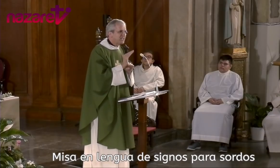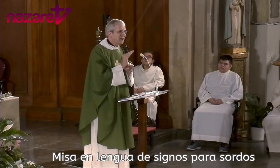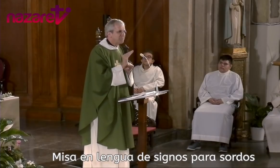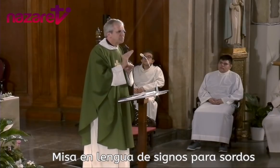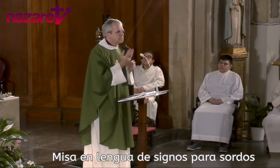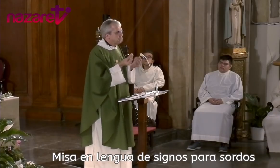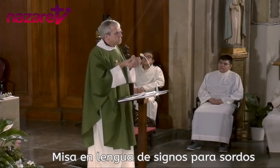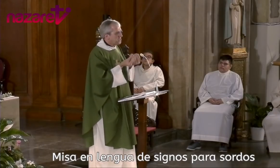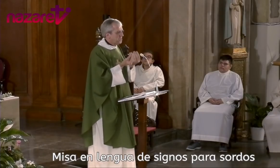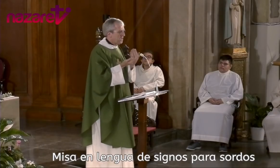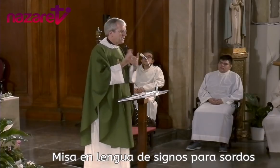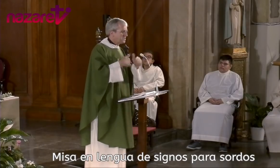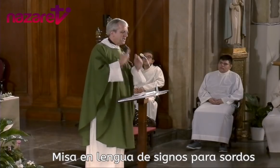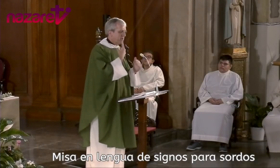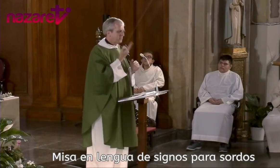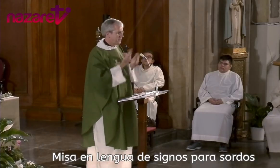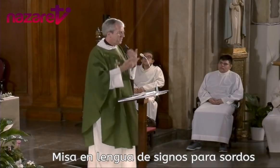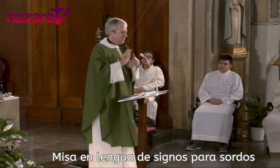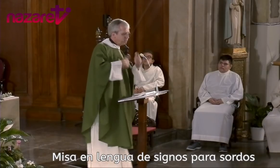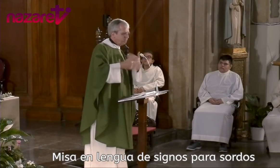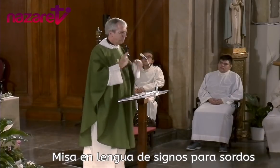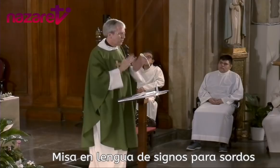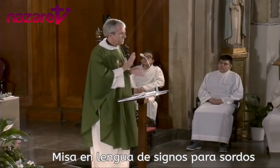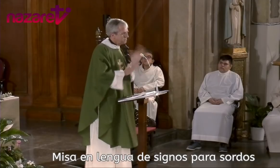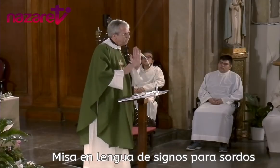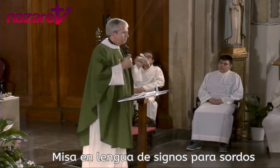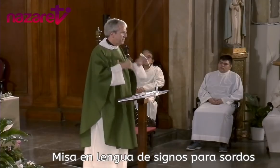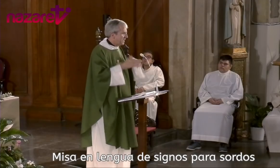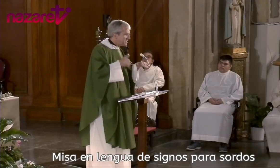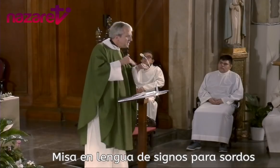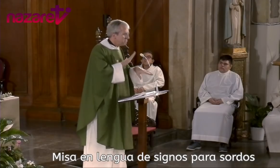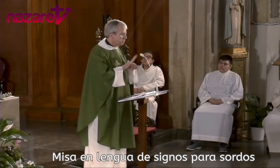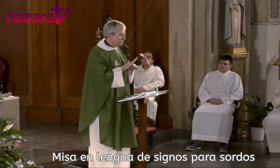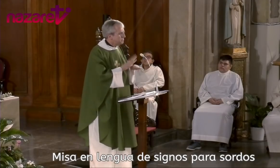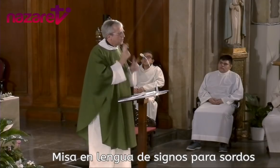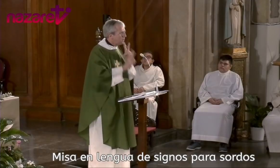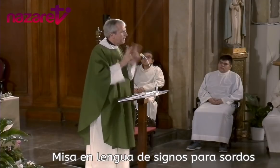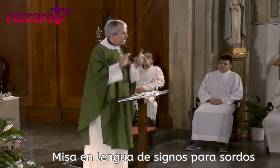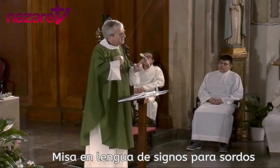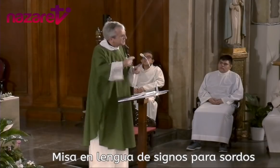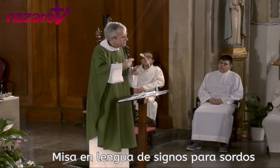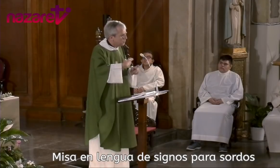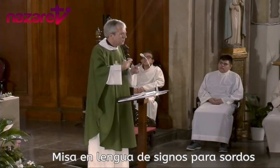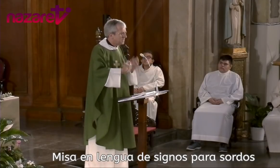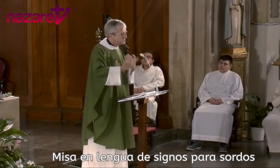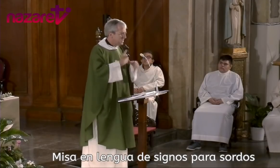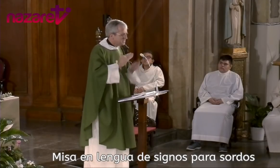enseña que hay que saber decir, pues, para salir de alguna manera ante las preguntas, salir